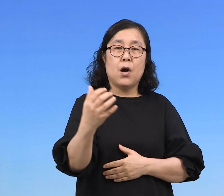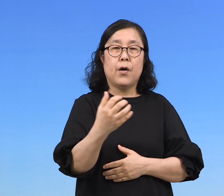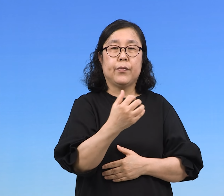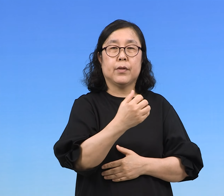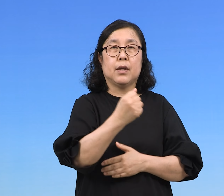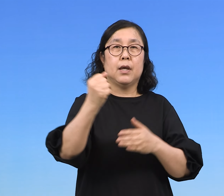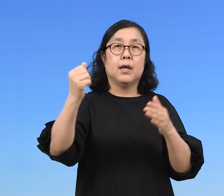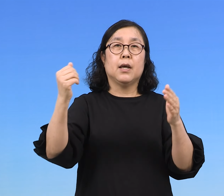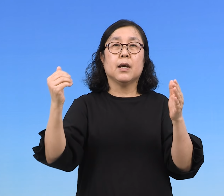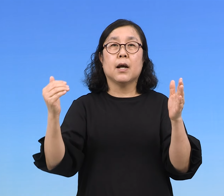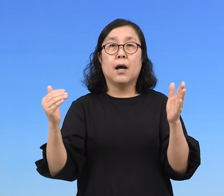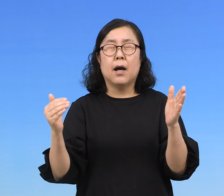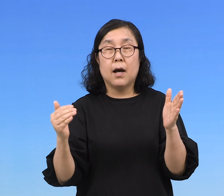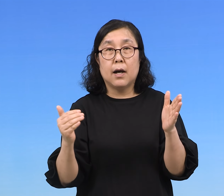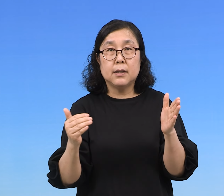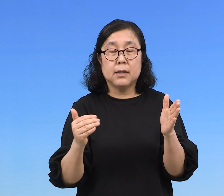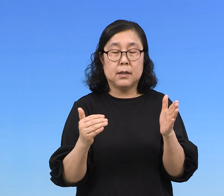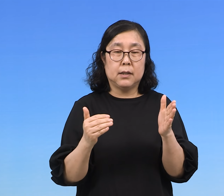승리를